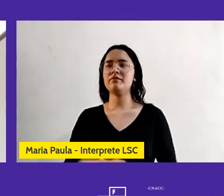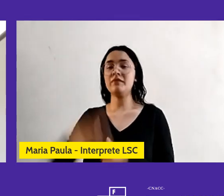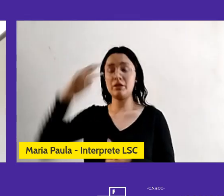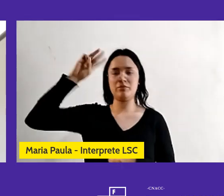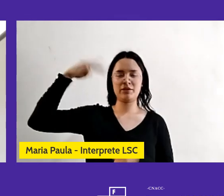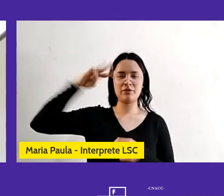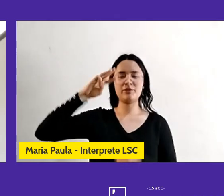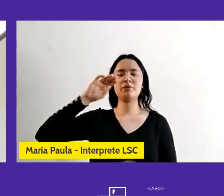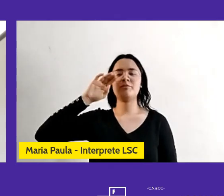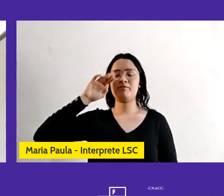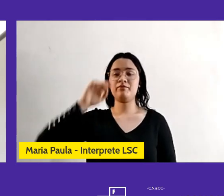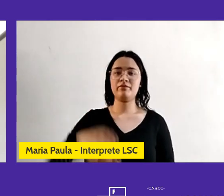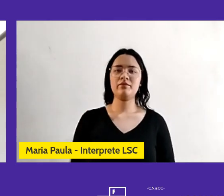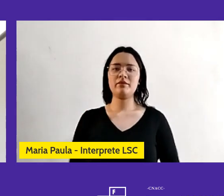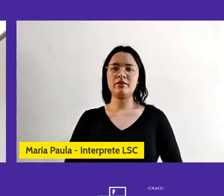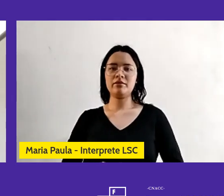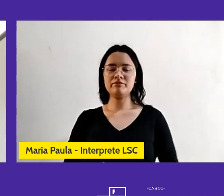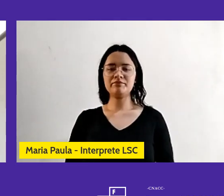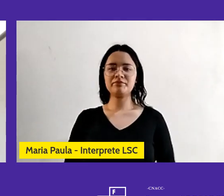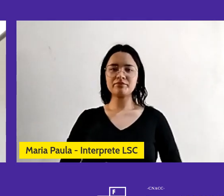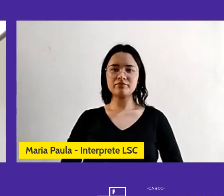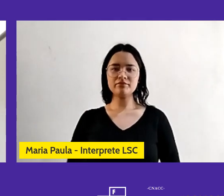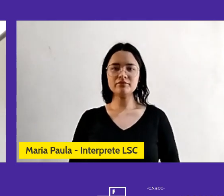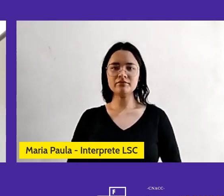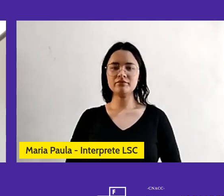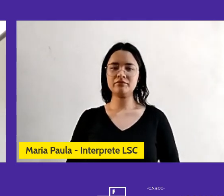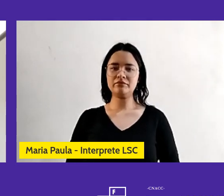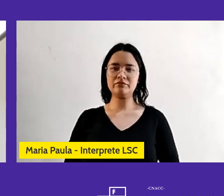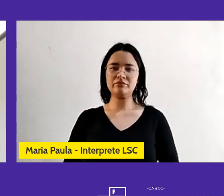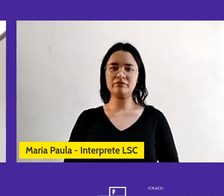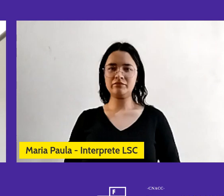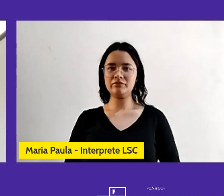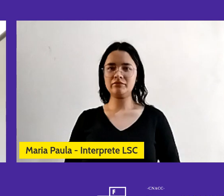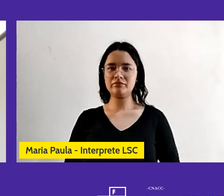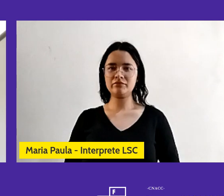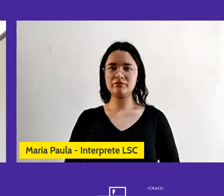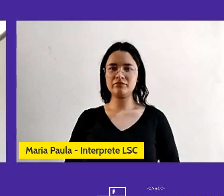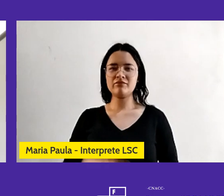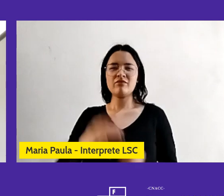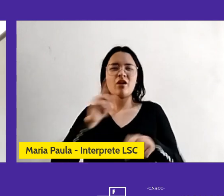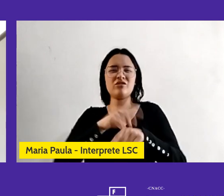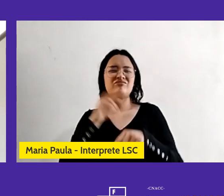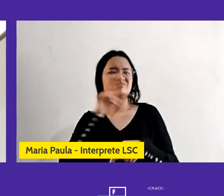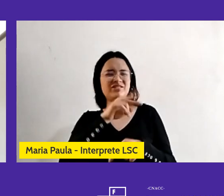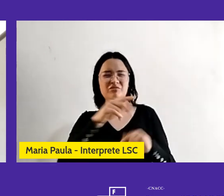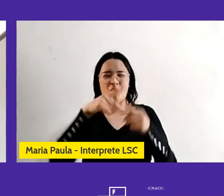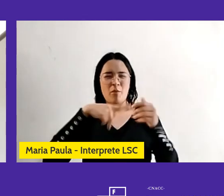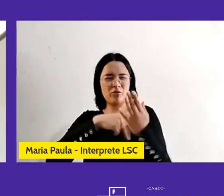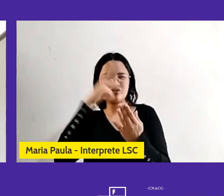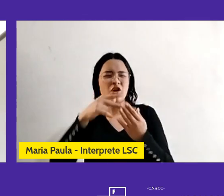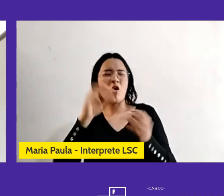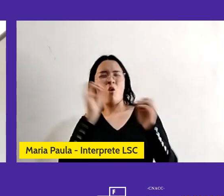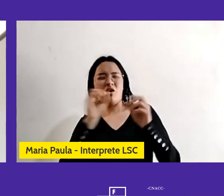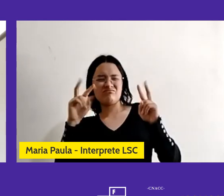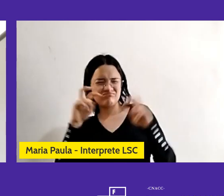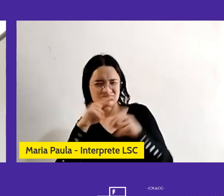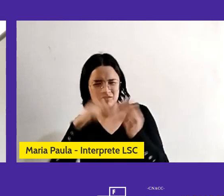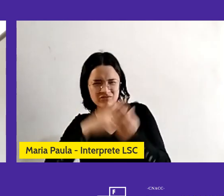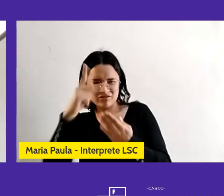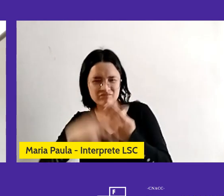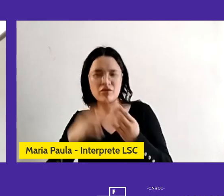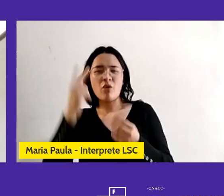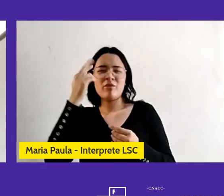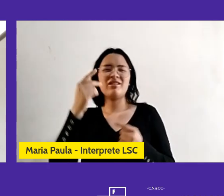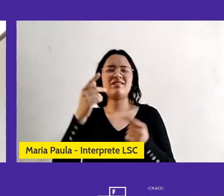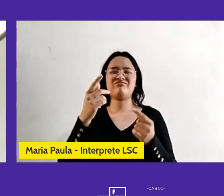ahí. Y un poco a la hora de ver un proyecto o analizar los proyectos, obviamente que la historia